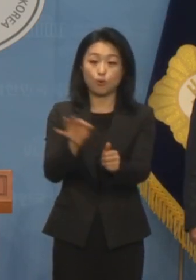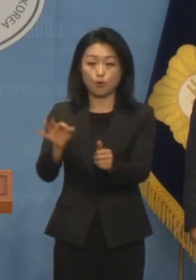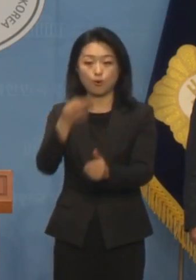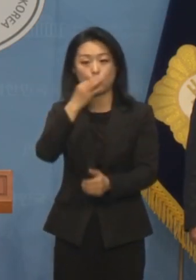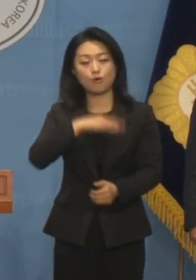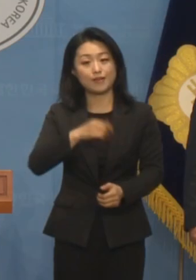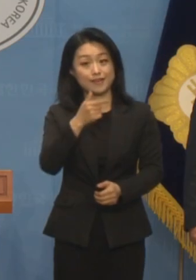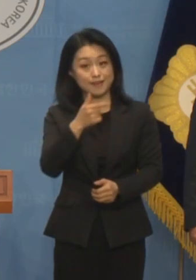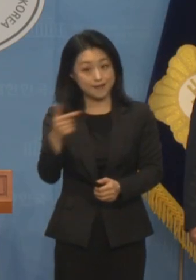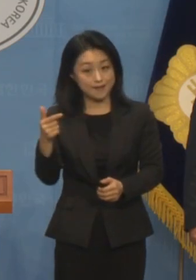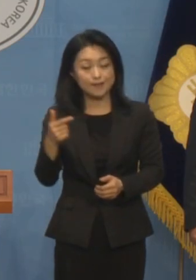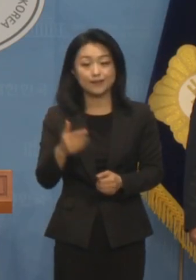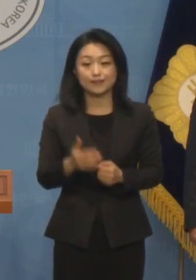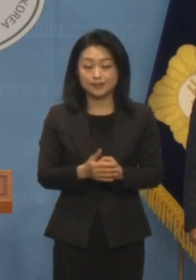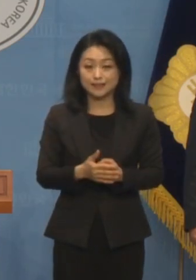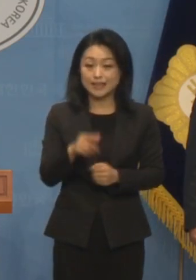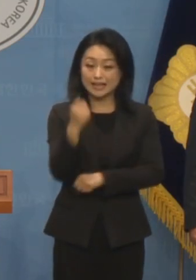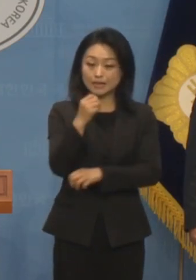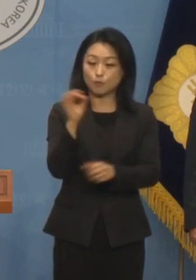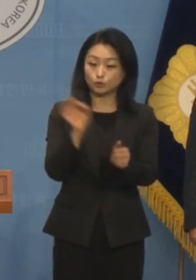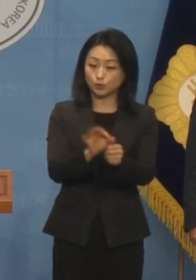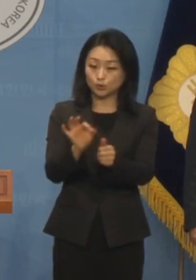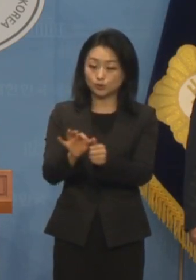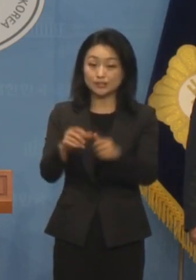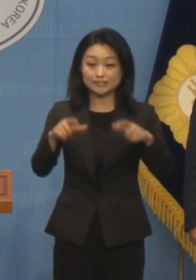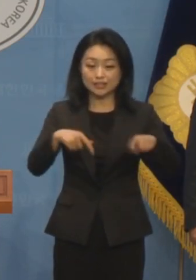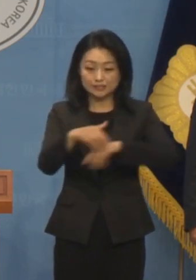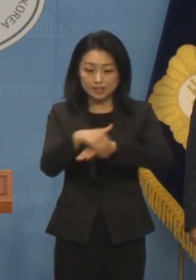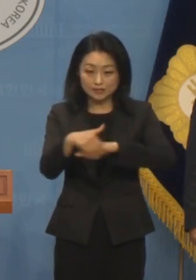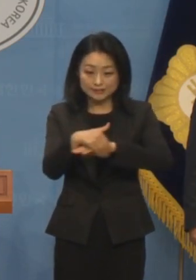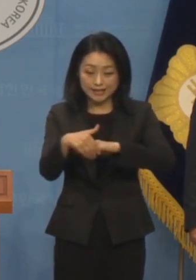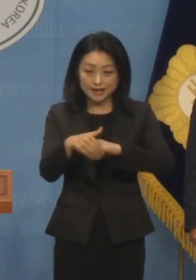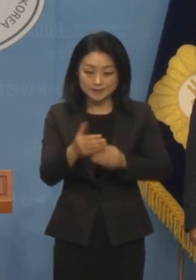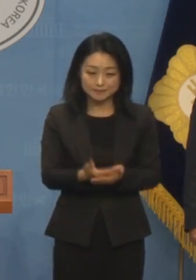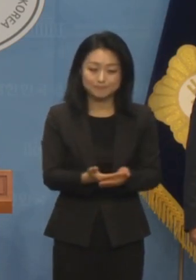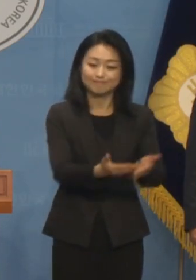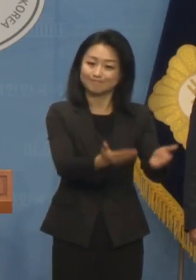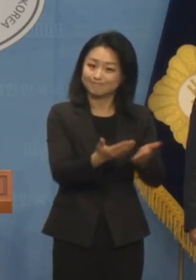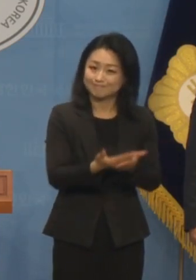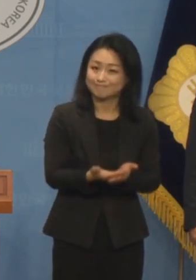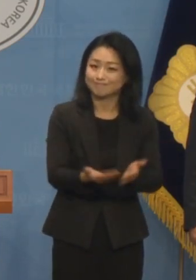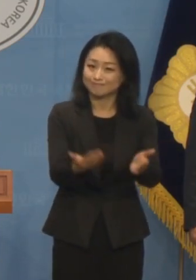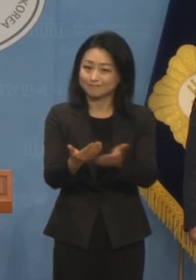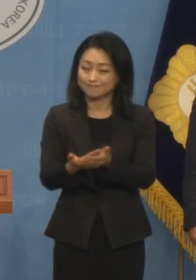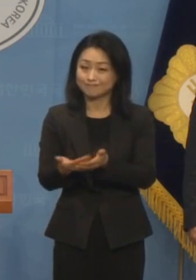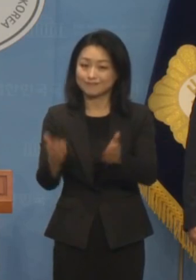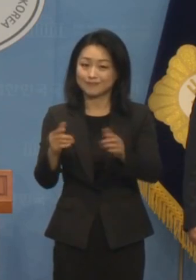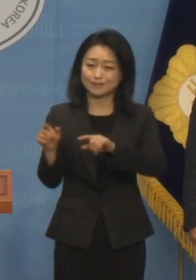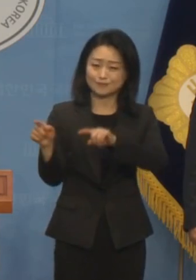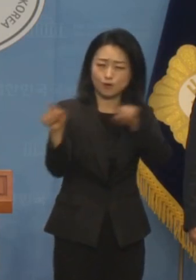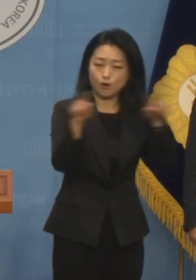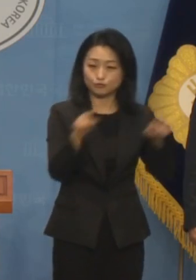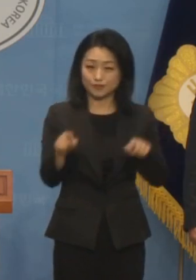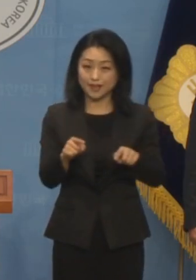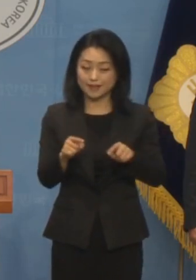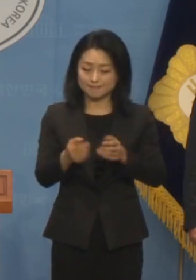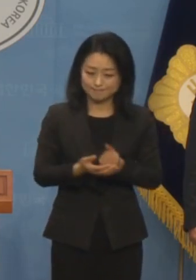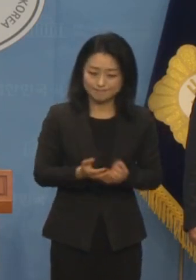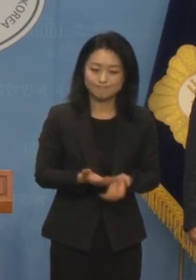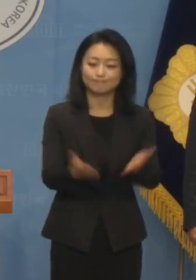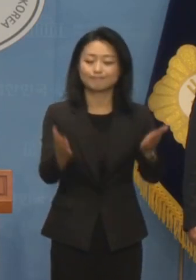있습니다. 검증된 기본소득 지역정책을 또 다른 지역으로, 또 전국으로 확산시킬 입법 근거를